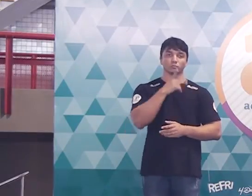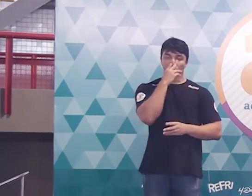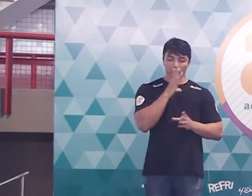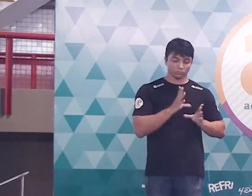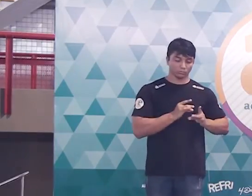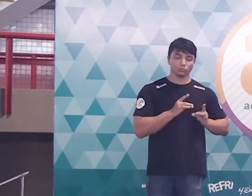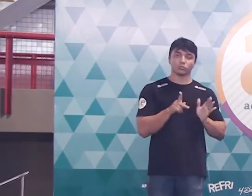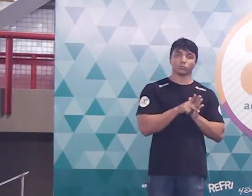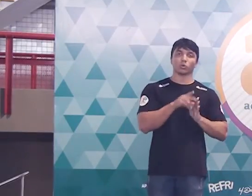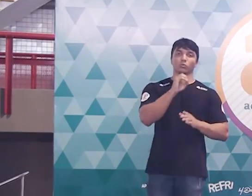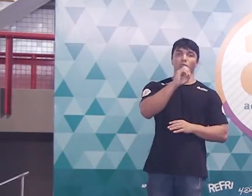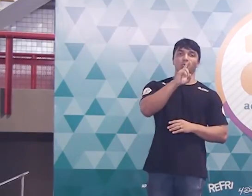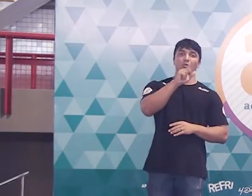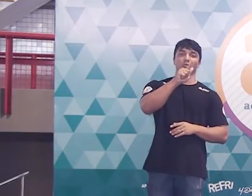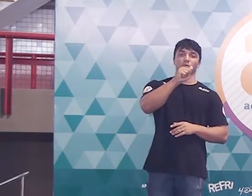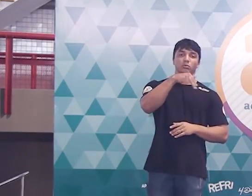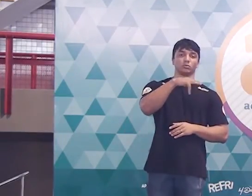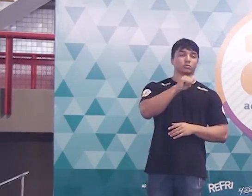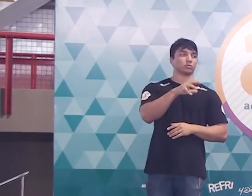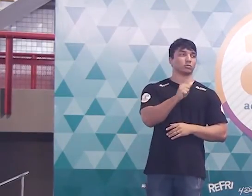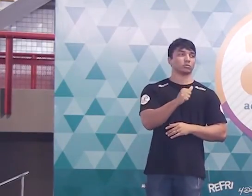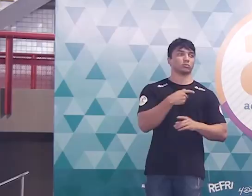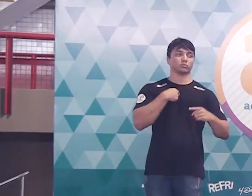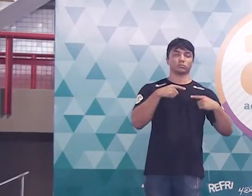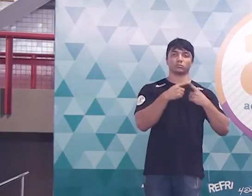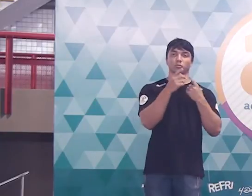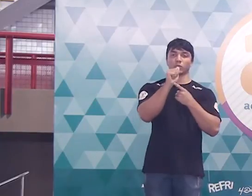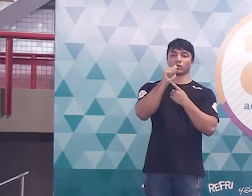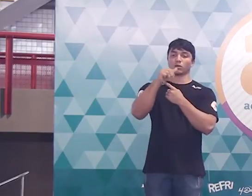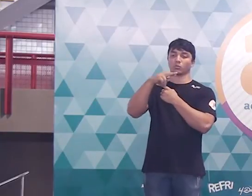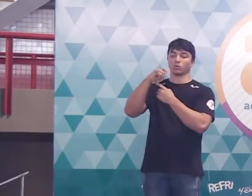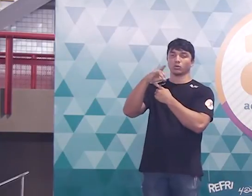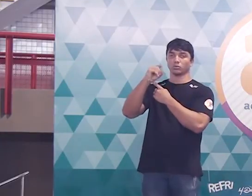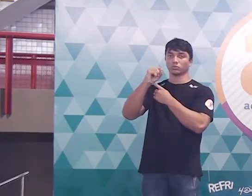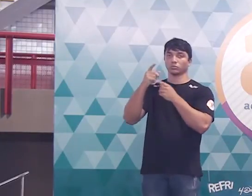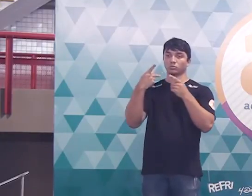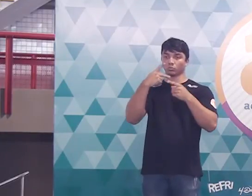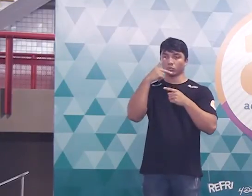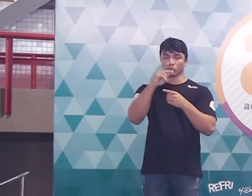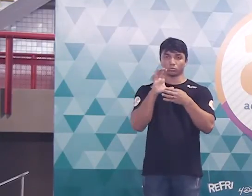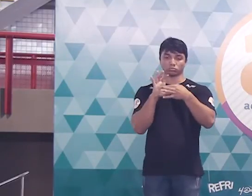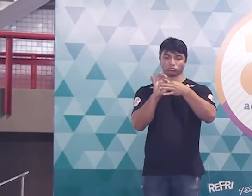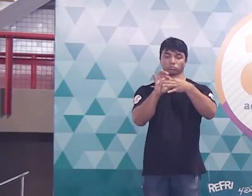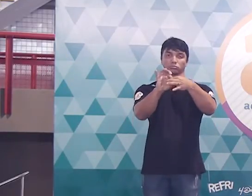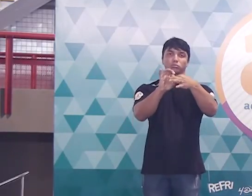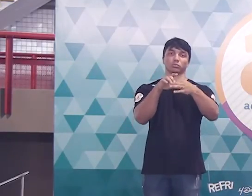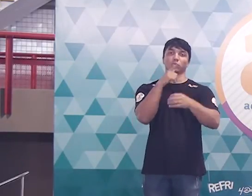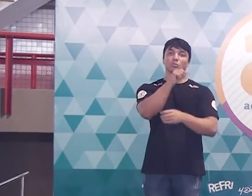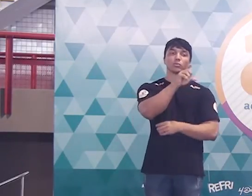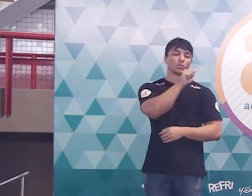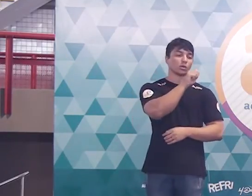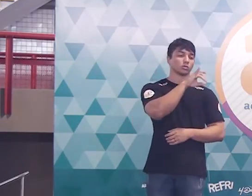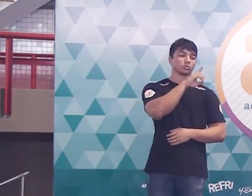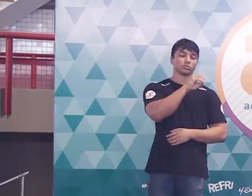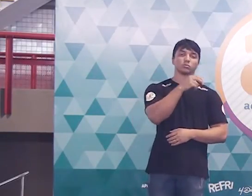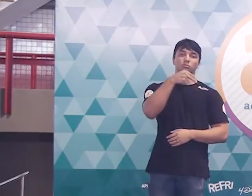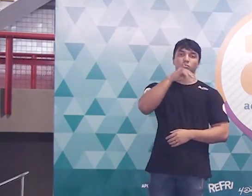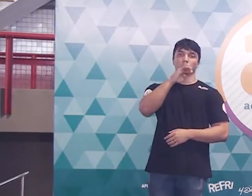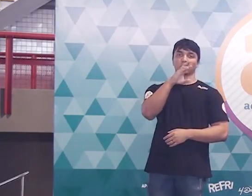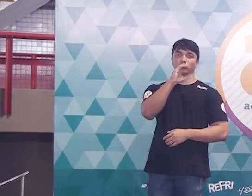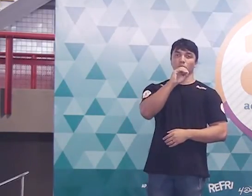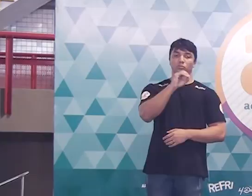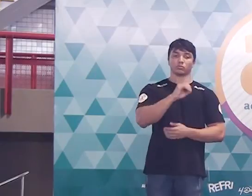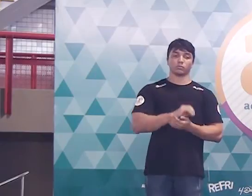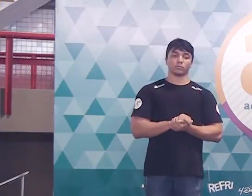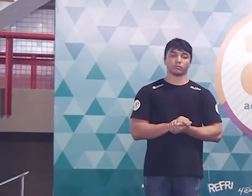na forma o quê? Orgânica. Aminoácidos, comendo proteínas, e ácidos o quê? Nucleicos. Então ele pergunta